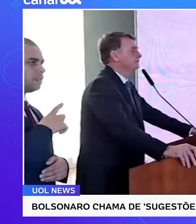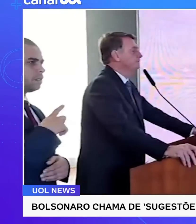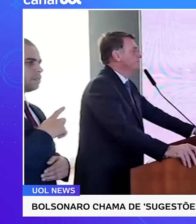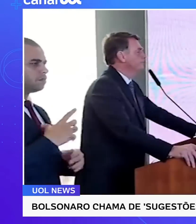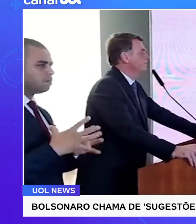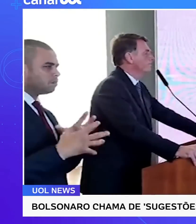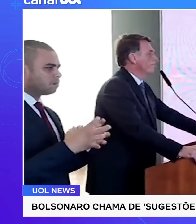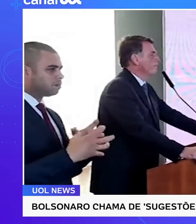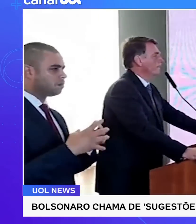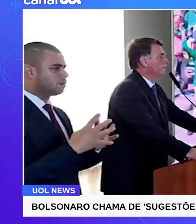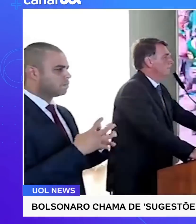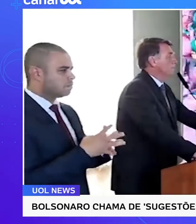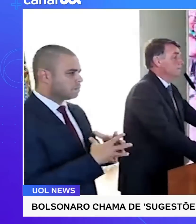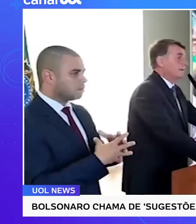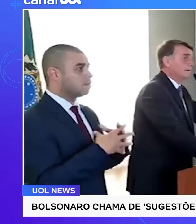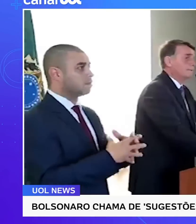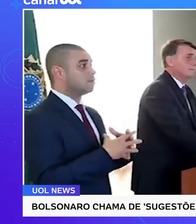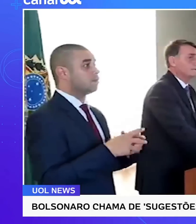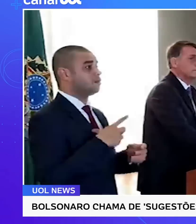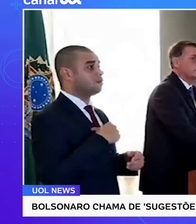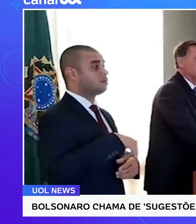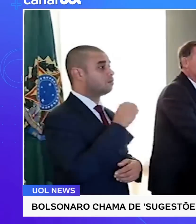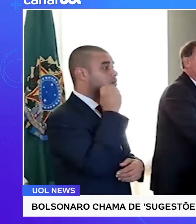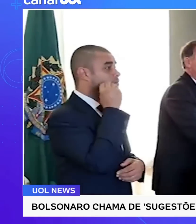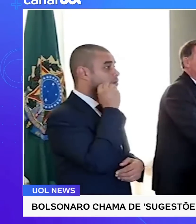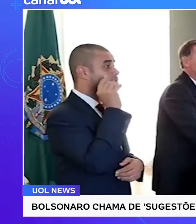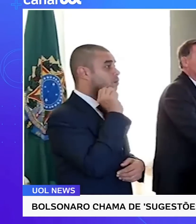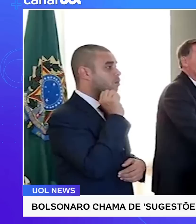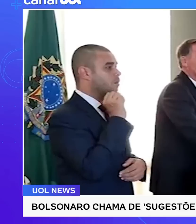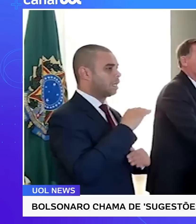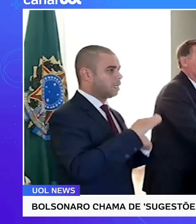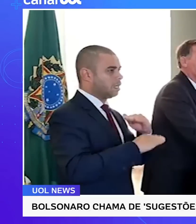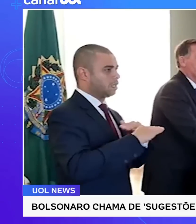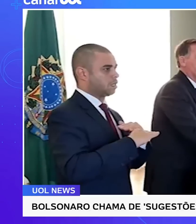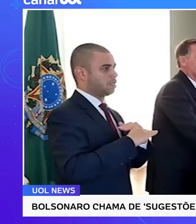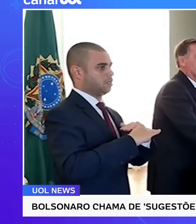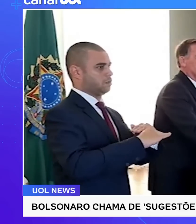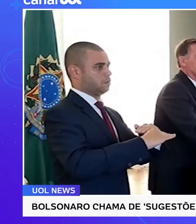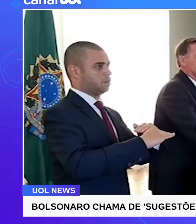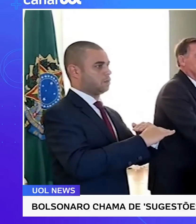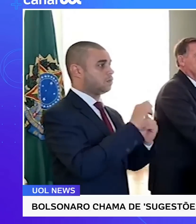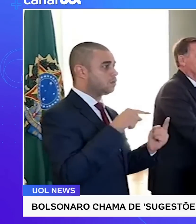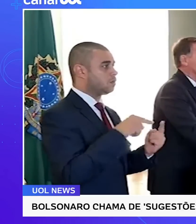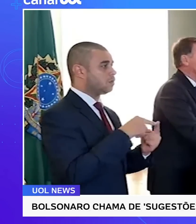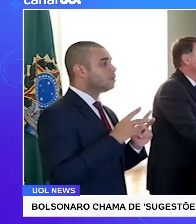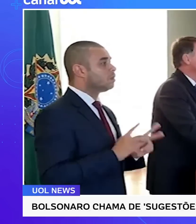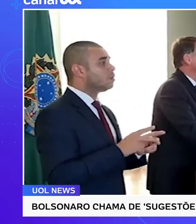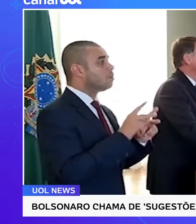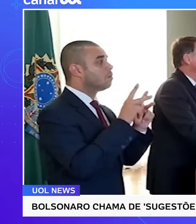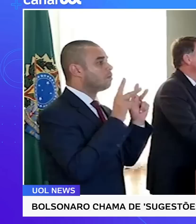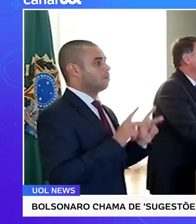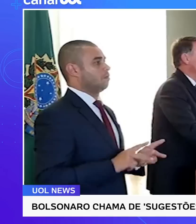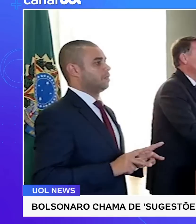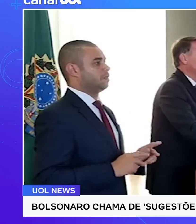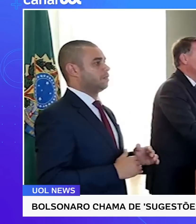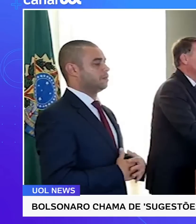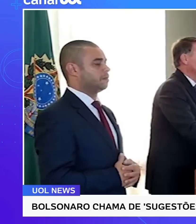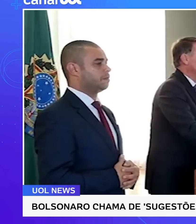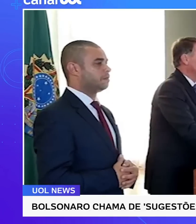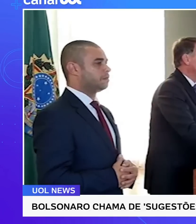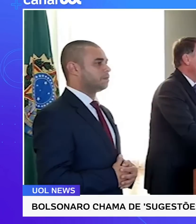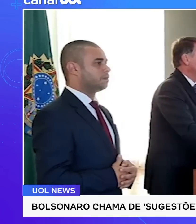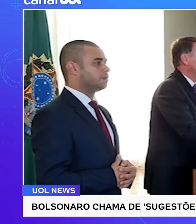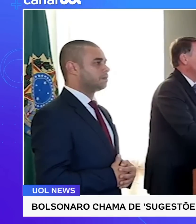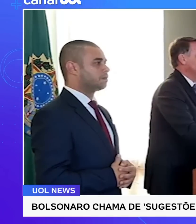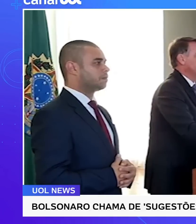como ataque a democracia o ex-presidente falou com a imprensa depois da reunião que teve com o deputados do pl na Assembleia de São Paulo Legislativa